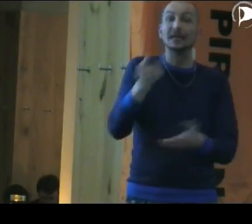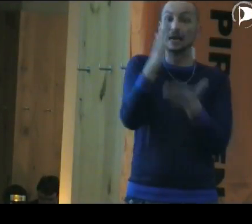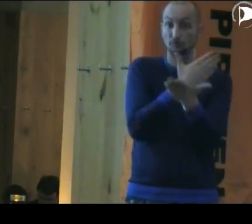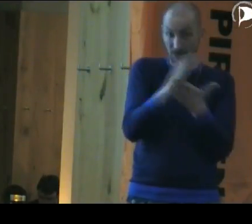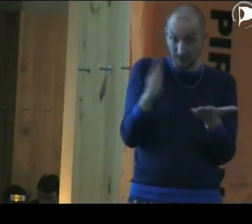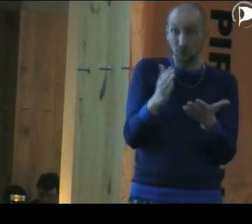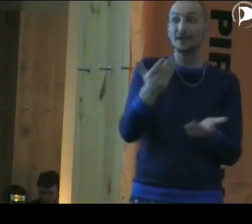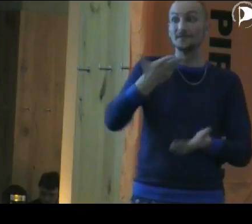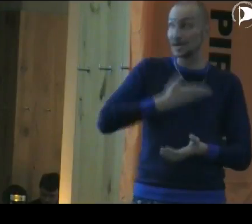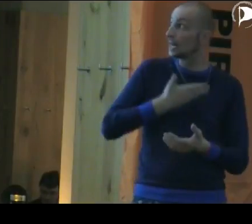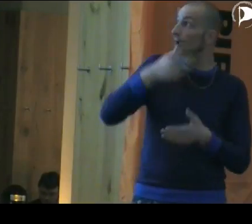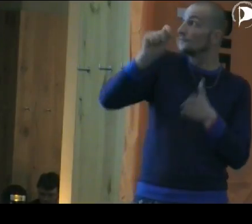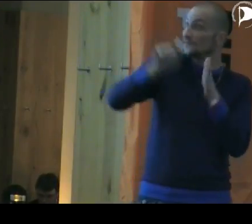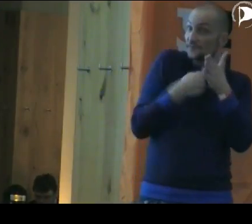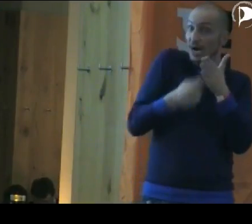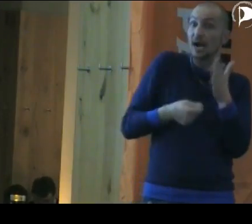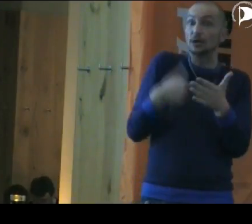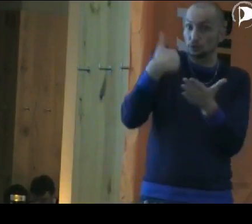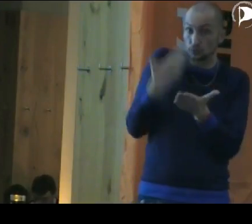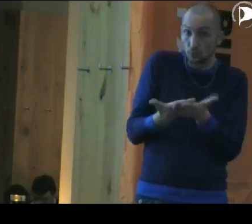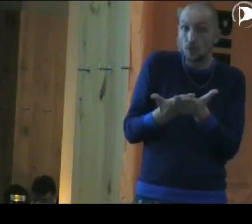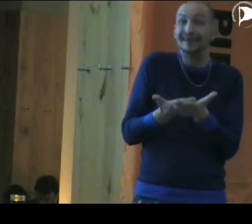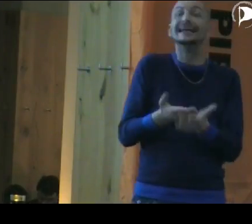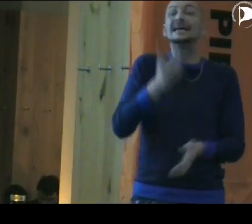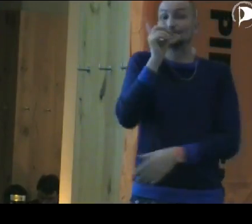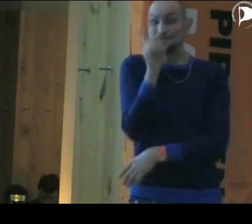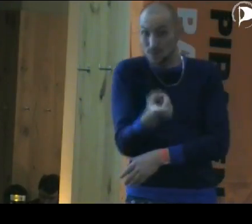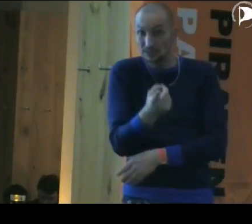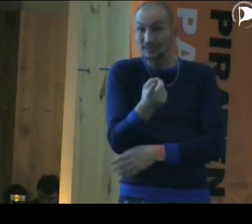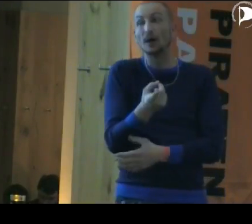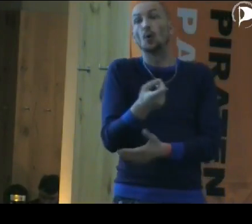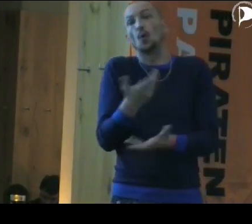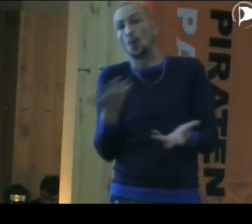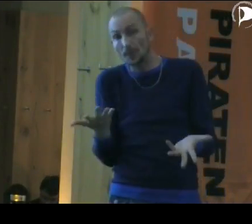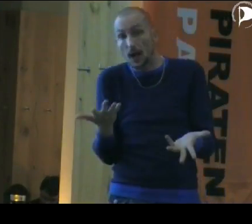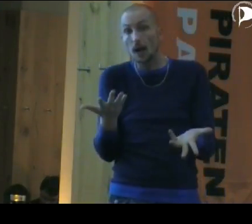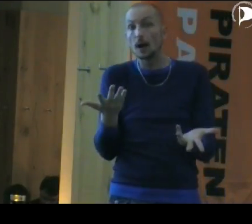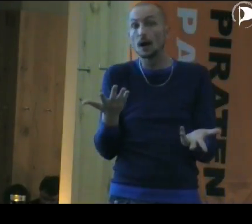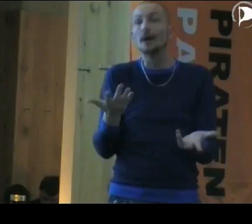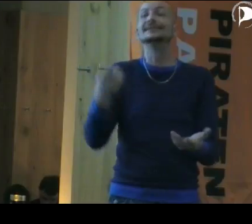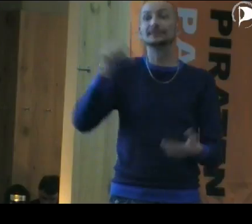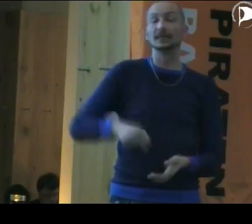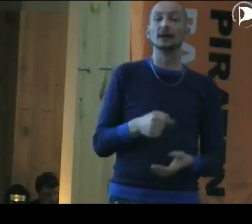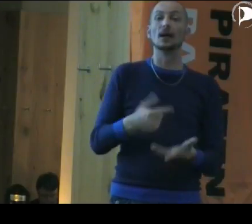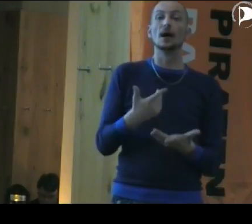das spiel das ihr bus oder das wählen was ihr wollt